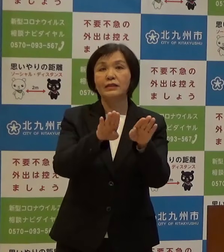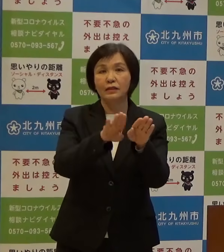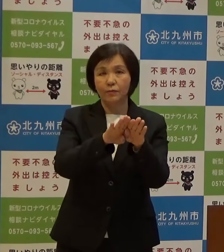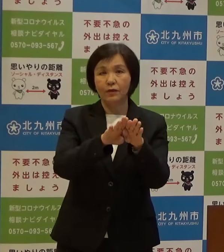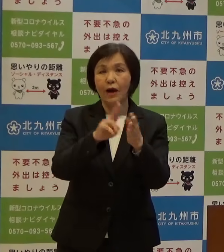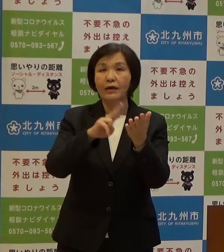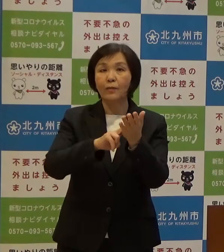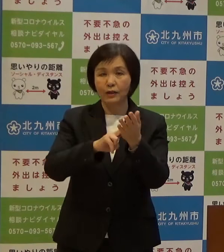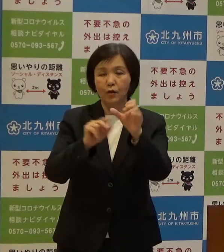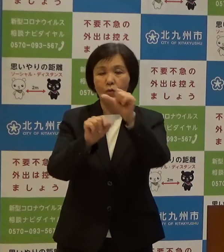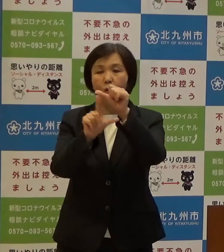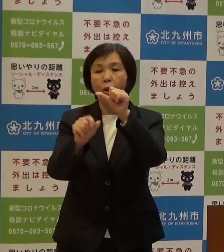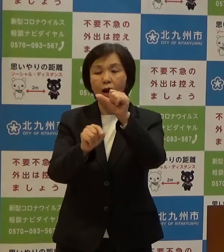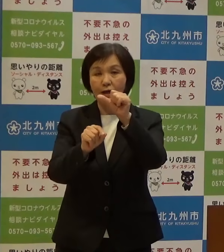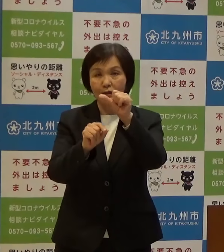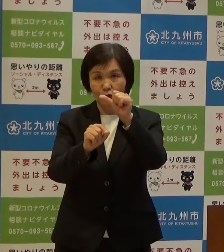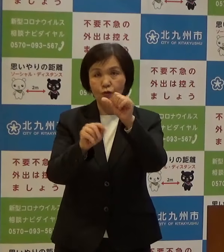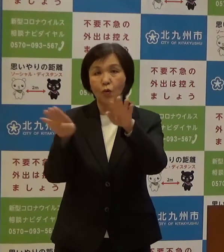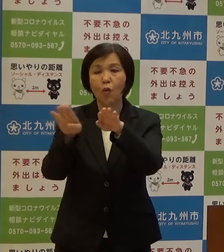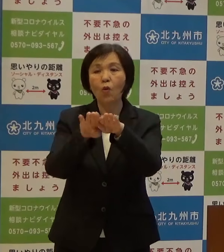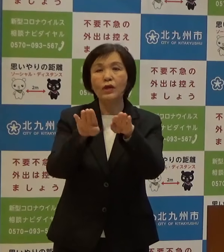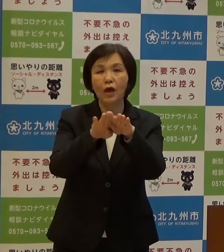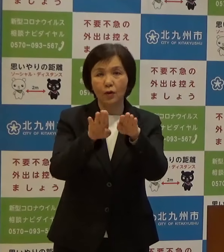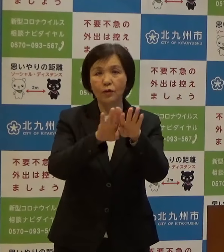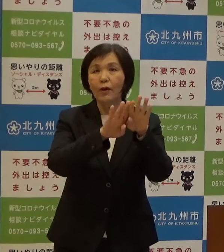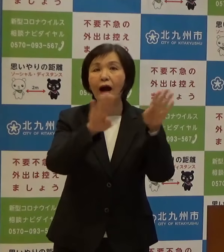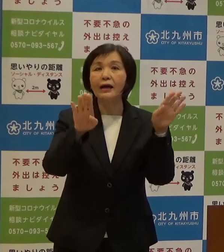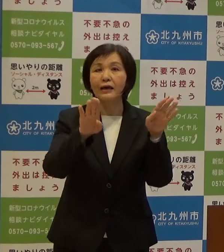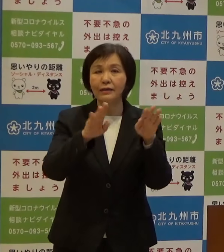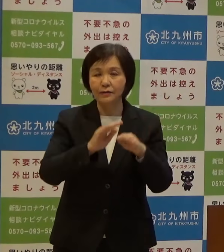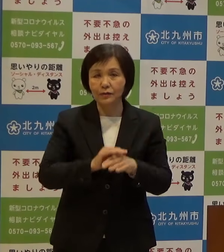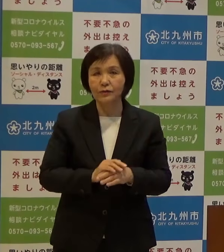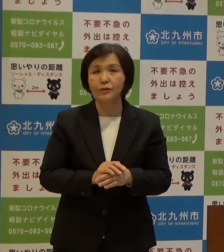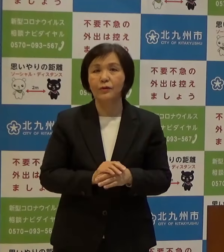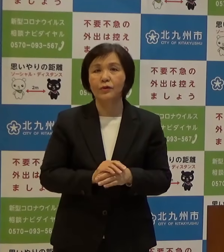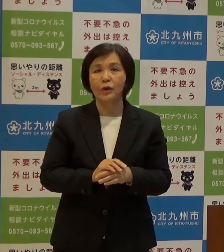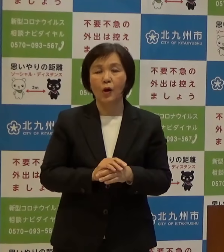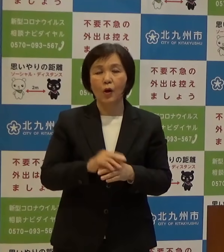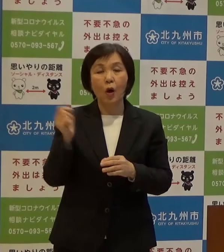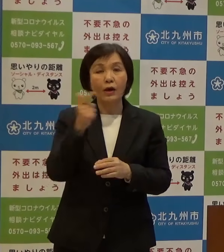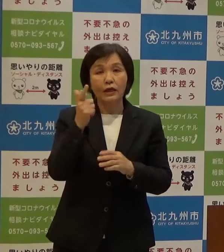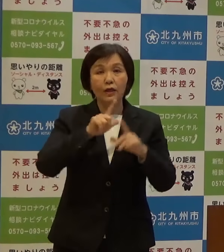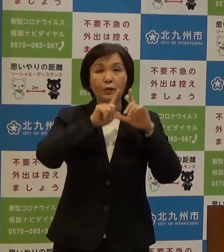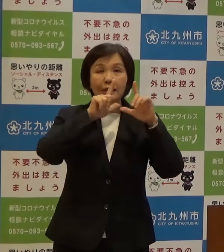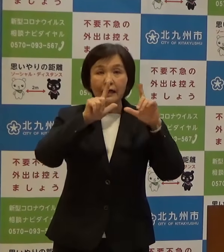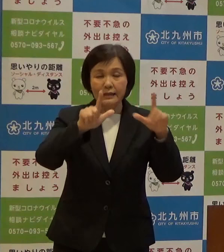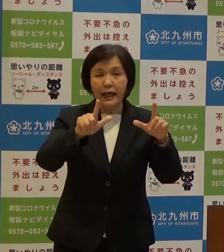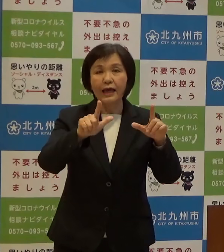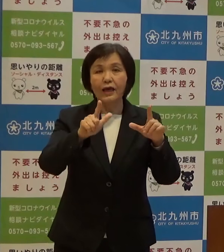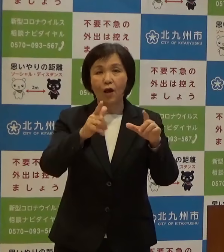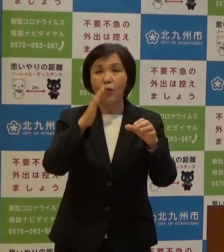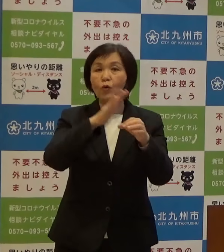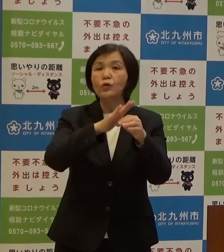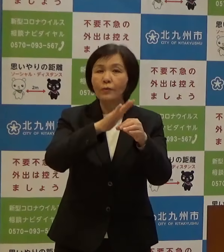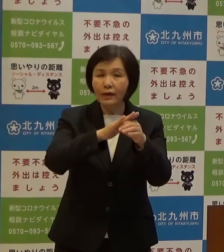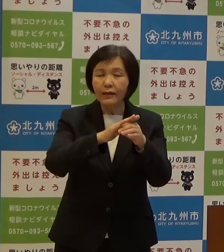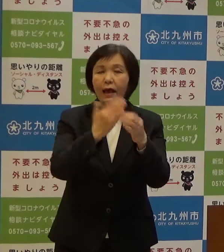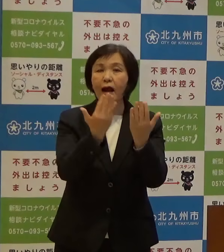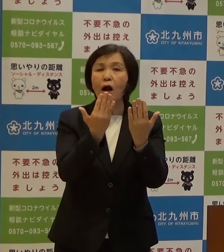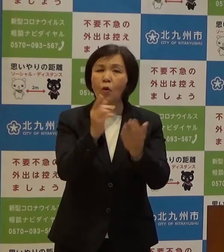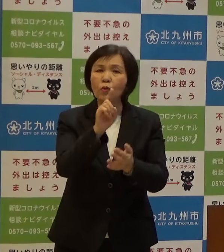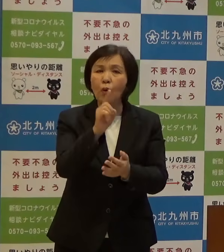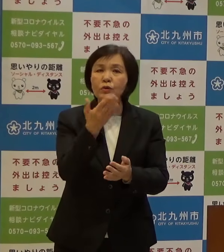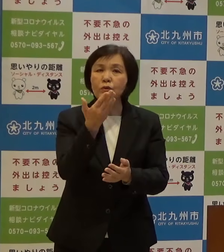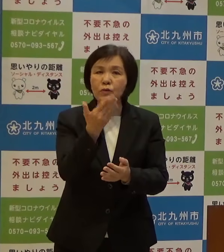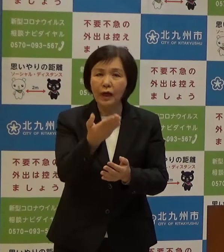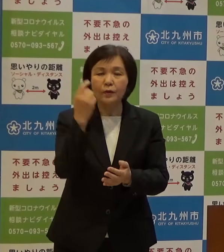ールデンウィーク明けてからですね、また再延長、国の緊急事態宣言の再延長を含めていろいろ考えあると思うんですけれども、